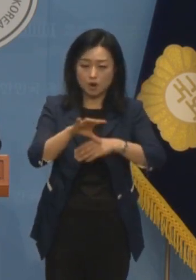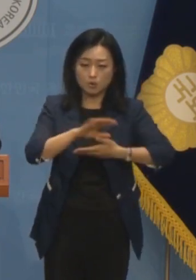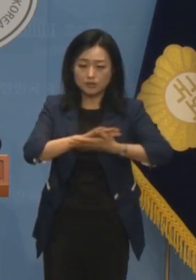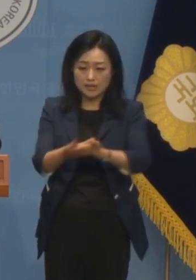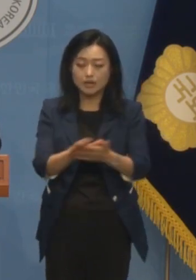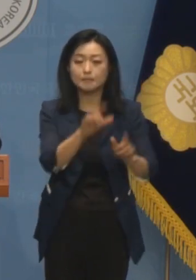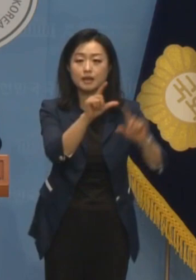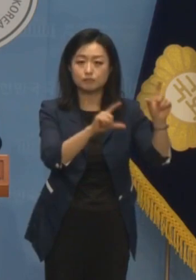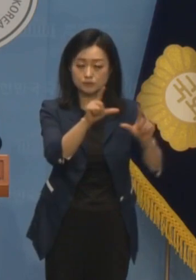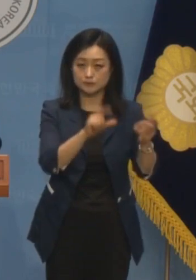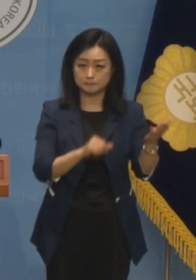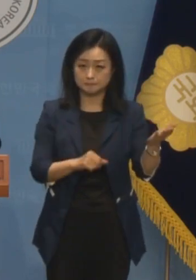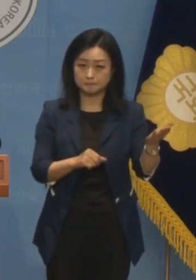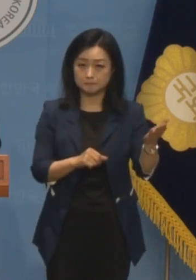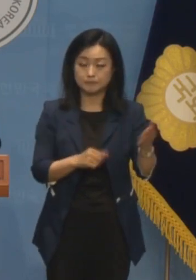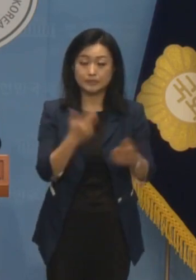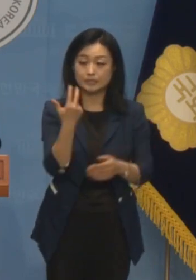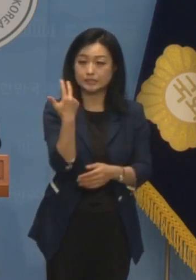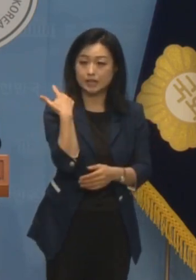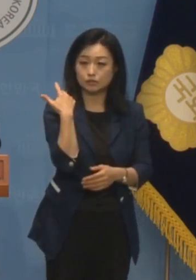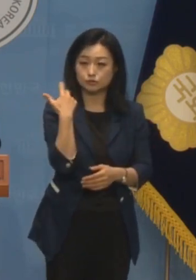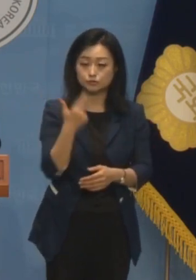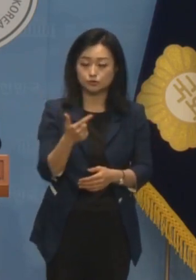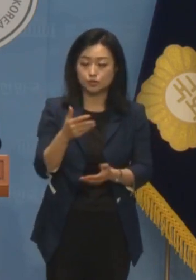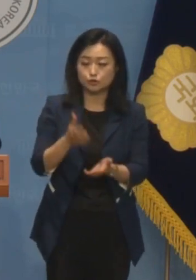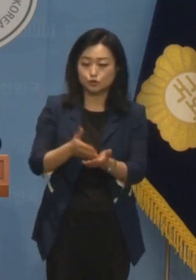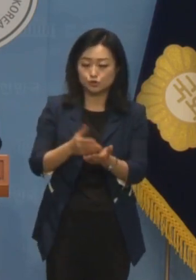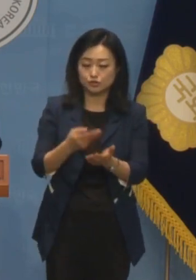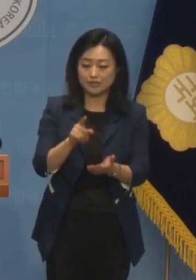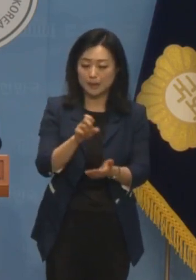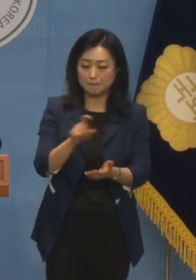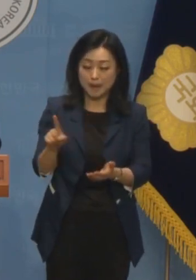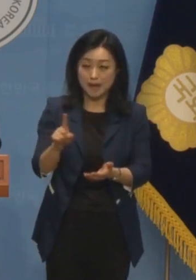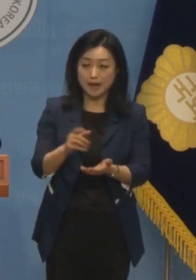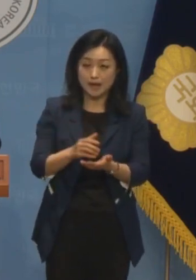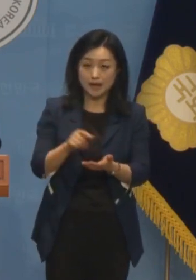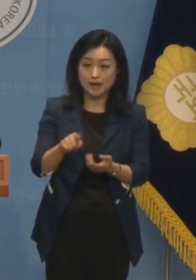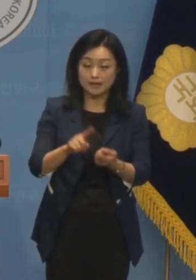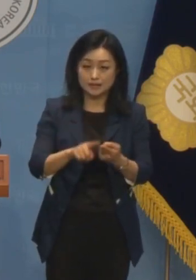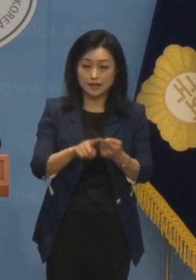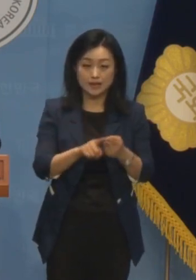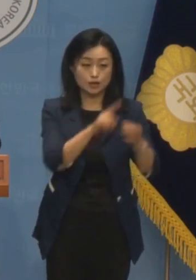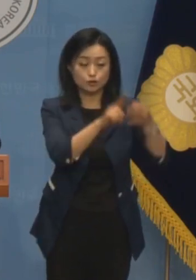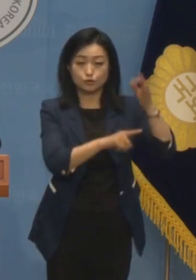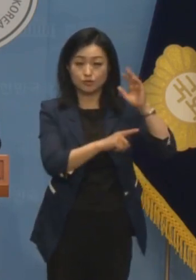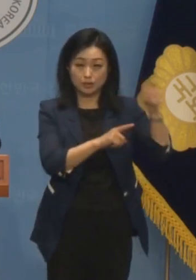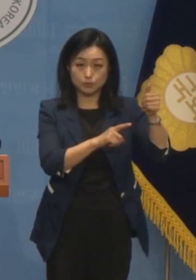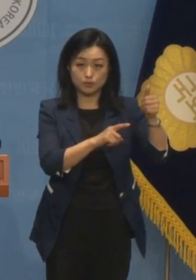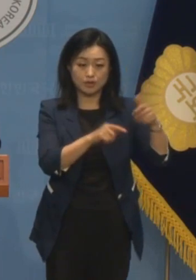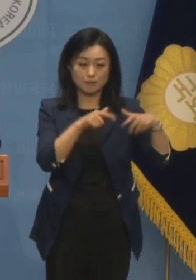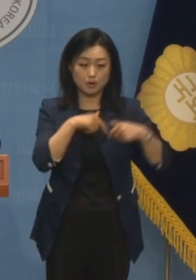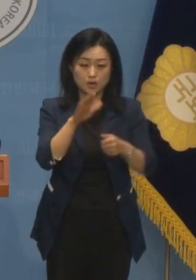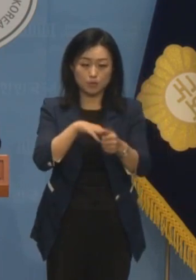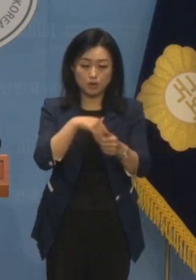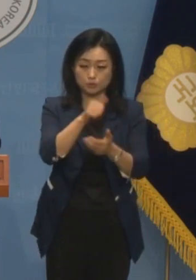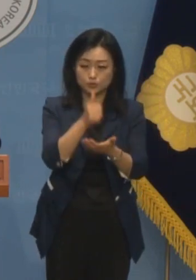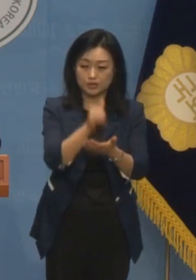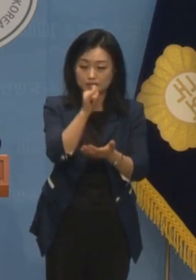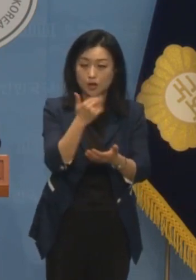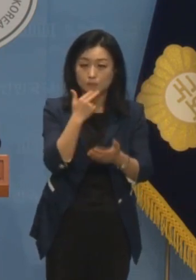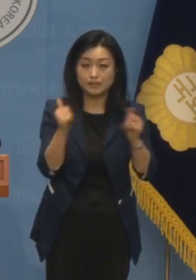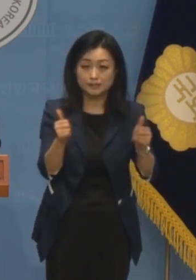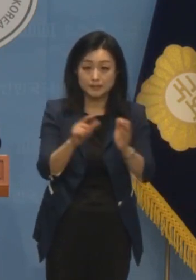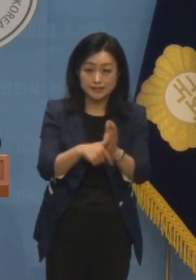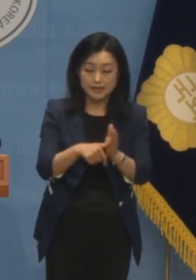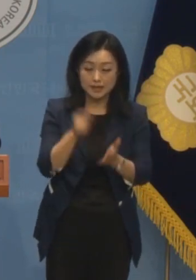양태입니다. 지난주 열린 뉴스타파 기자에 대한 윤 대통령 명예훼손 재판 첫 준비 기일에서